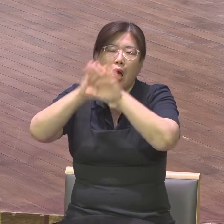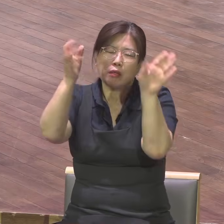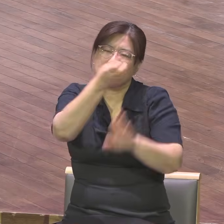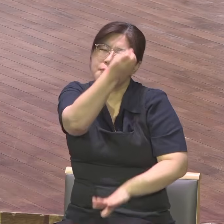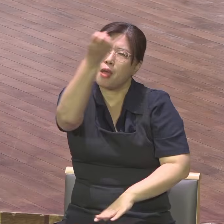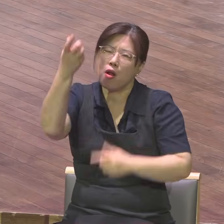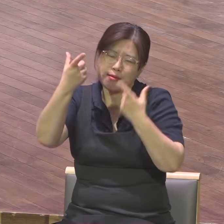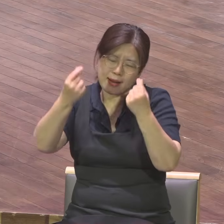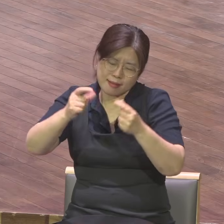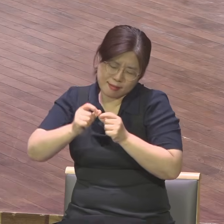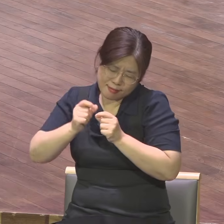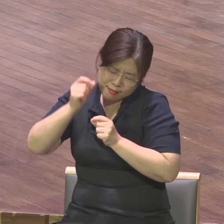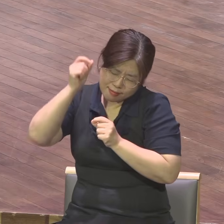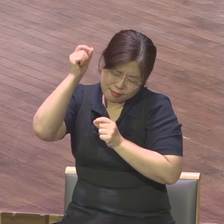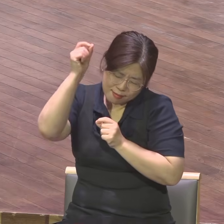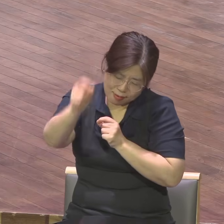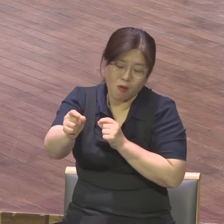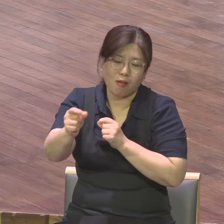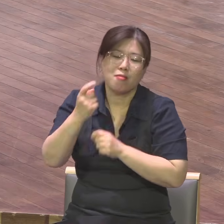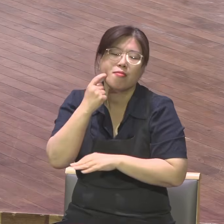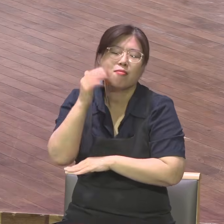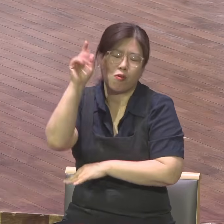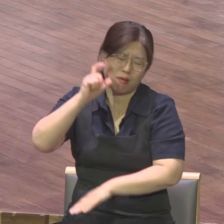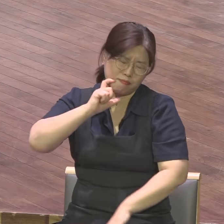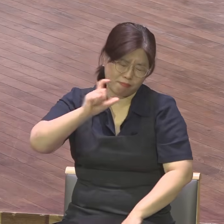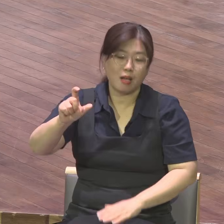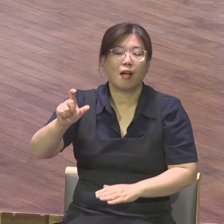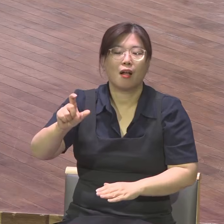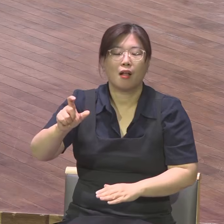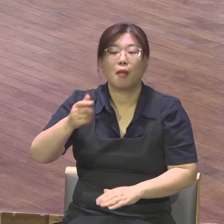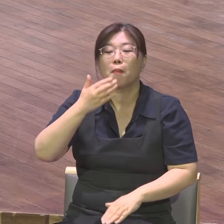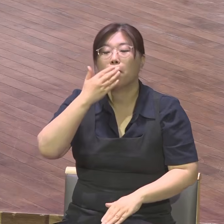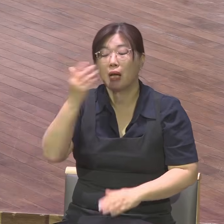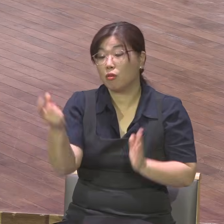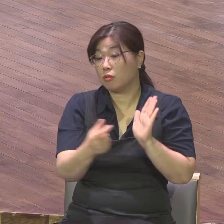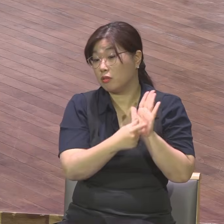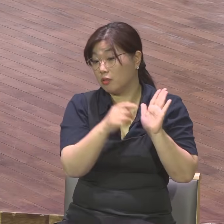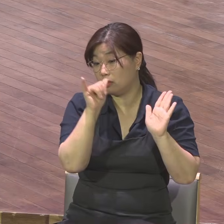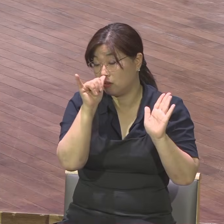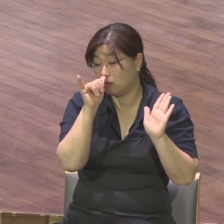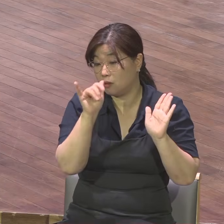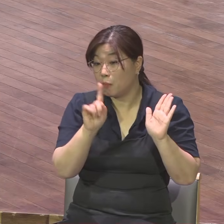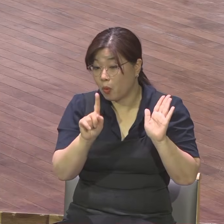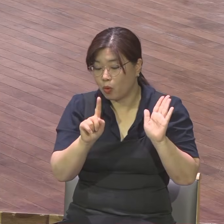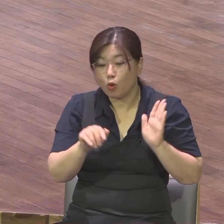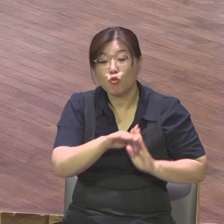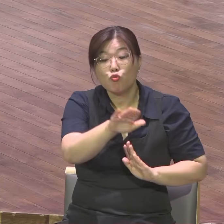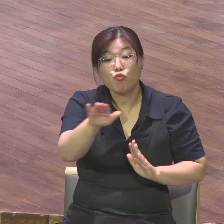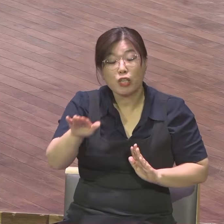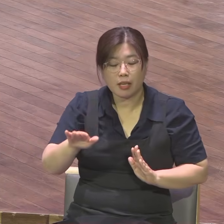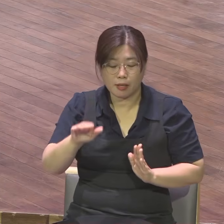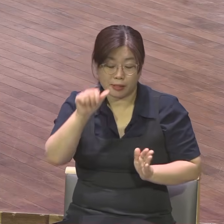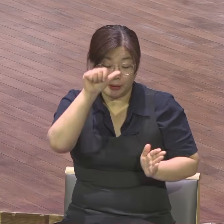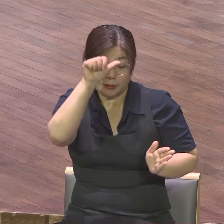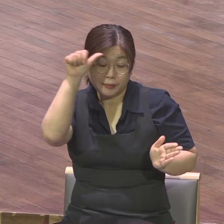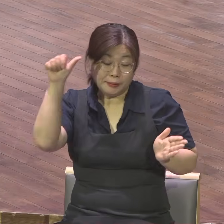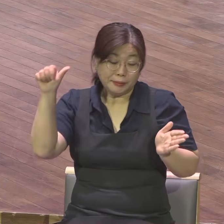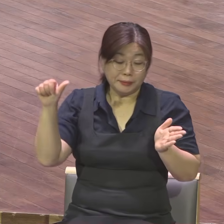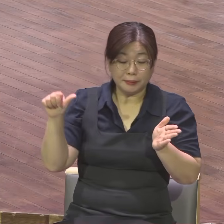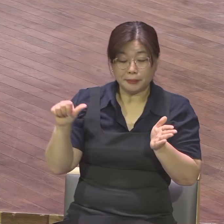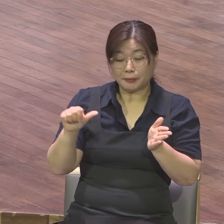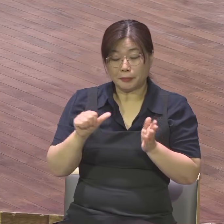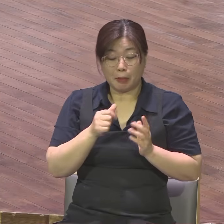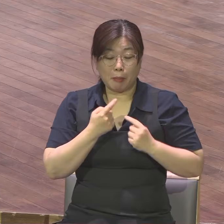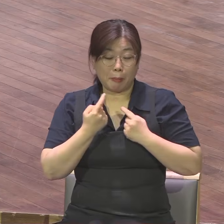그래서 많은 우리가 하나님 앞에 우리 가게 되는데요. 하나님 앞에 가게 되는데 하나님 앞에 다 일찍